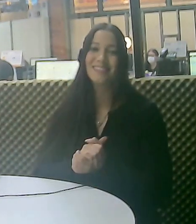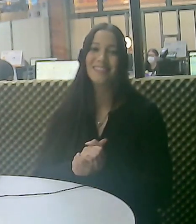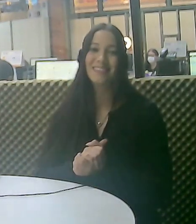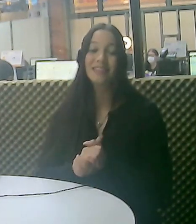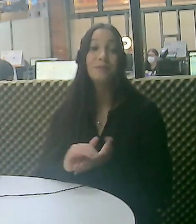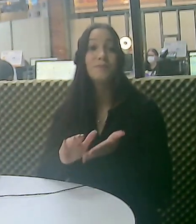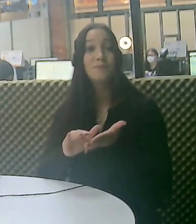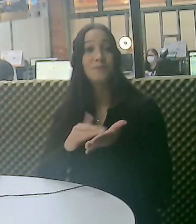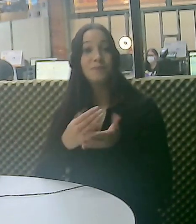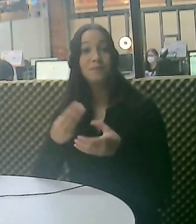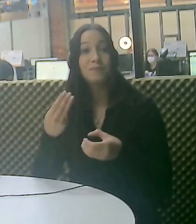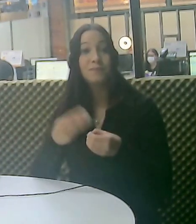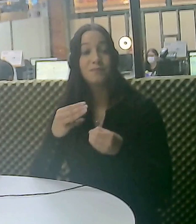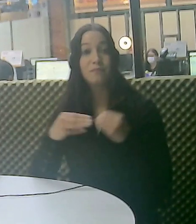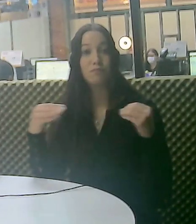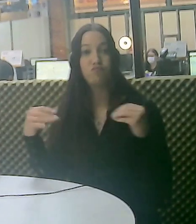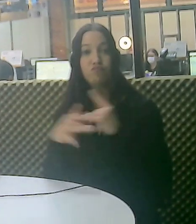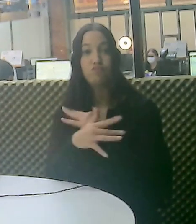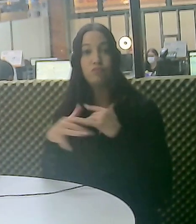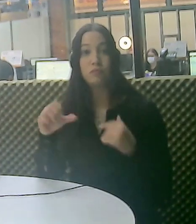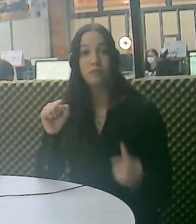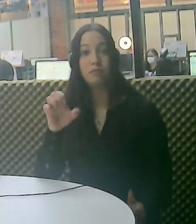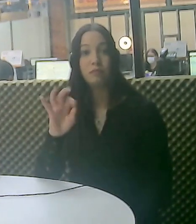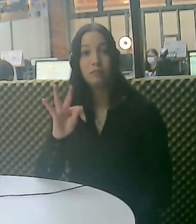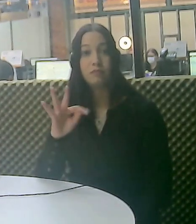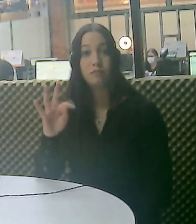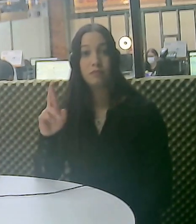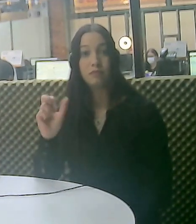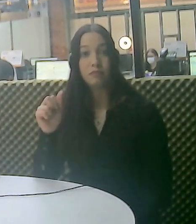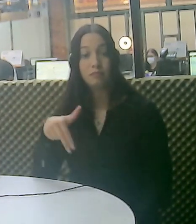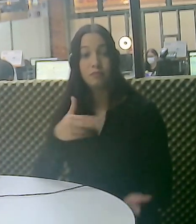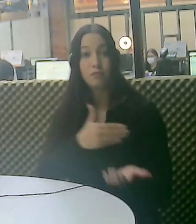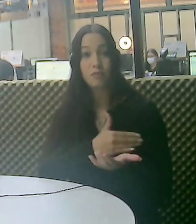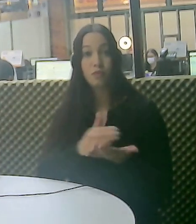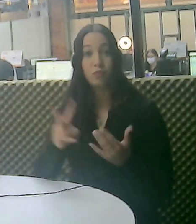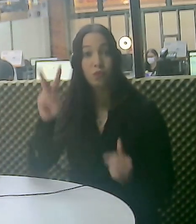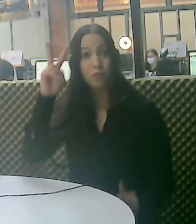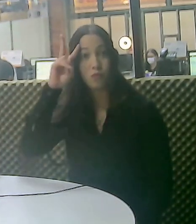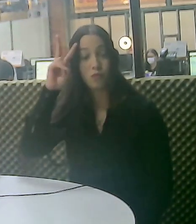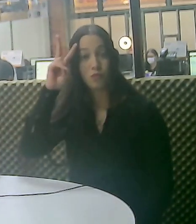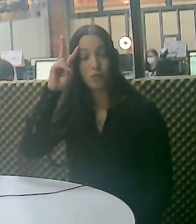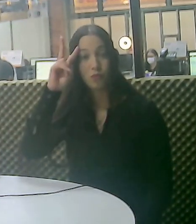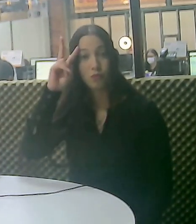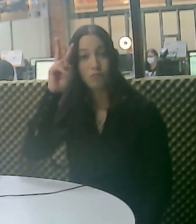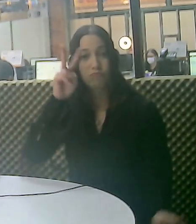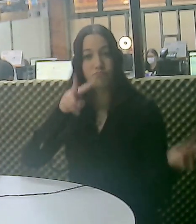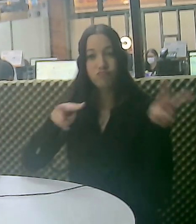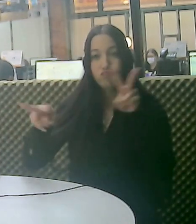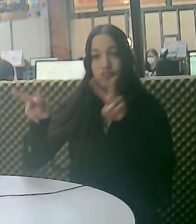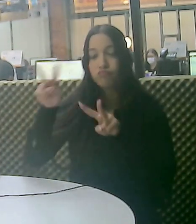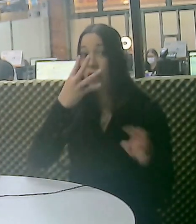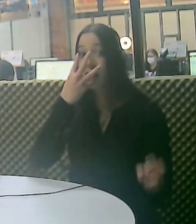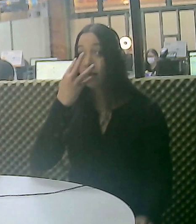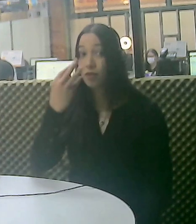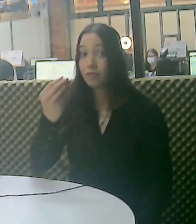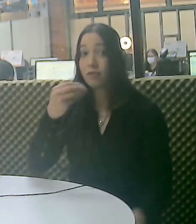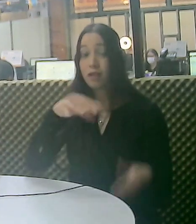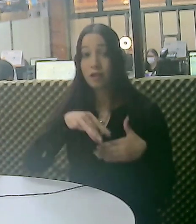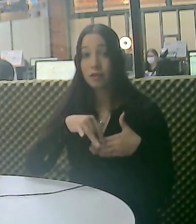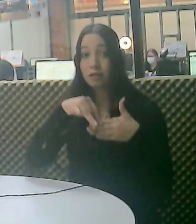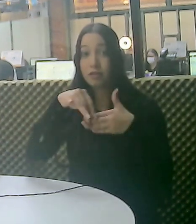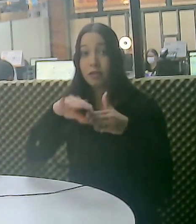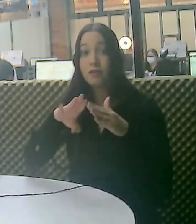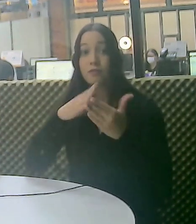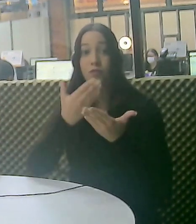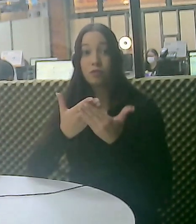A Secretaria Municipal de Trânsito e Transportes, a CETRAN, iniciou na última segunda-feira as vistorias das vans que fazem o transporte